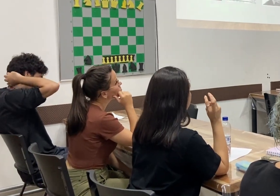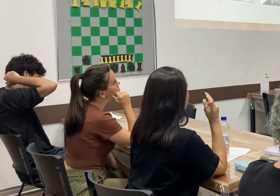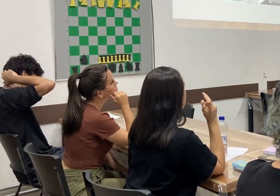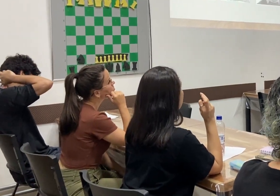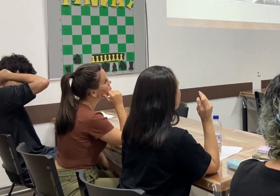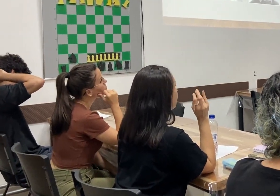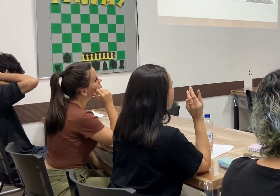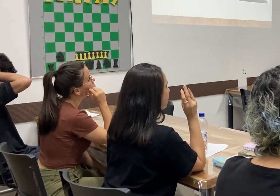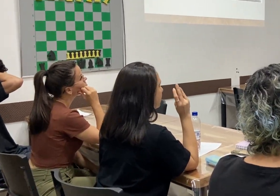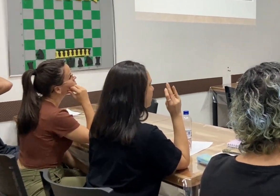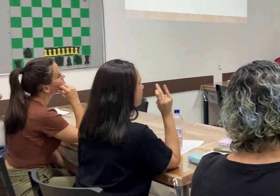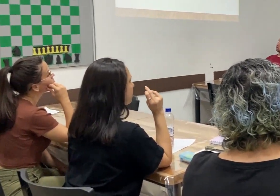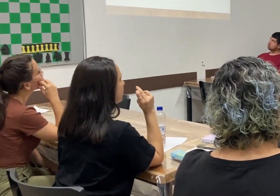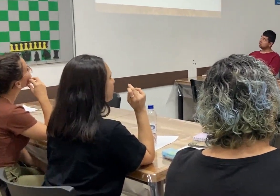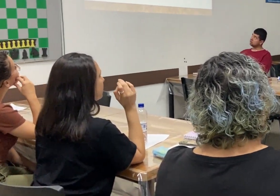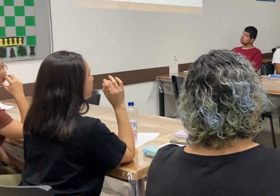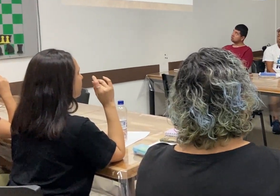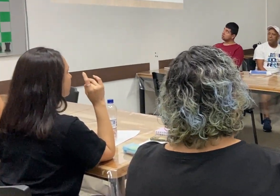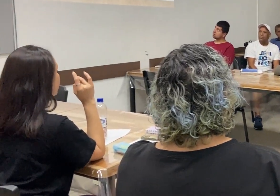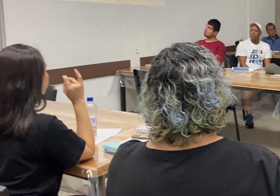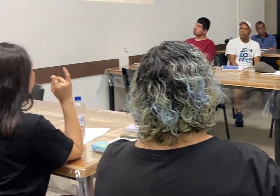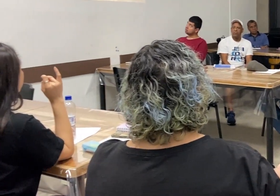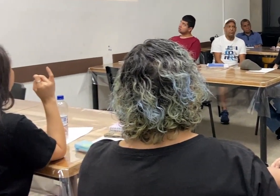o Ernest Ruhr, certo? Que era surdo,